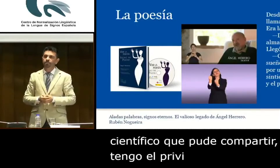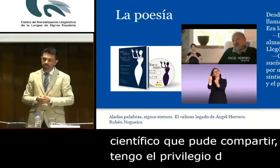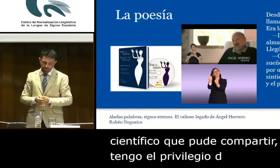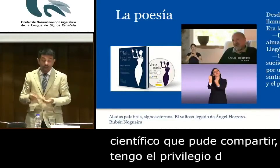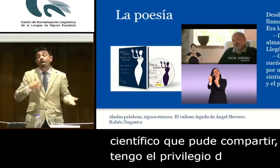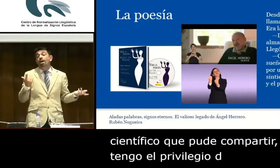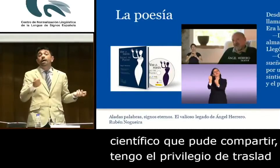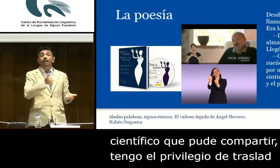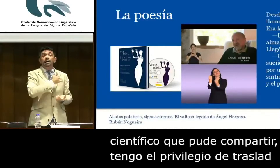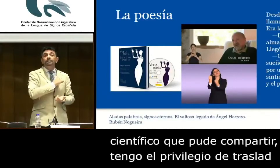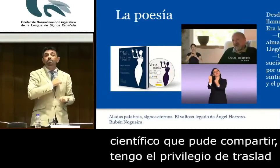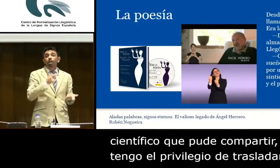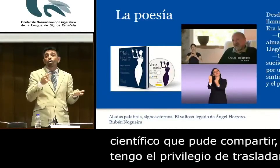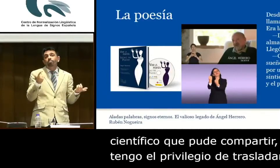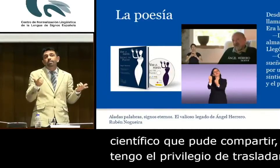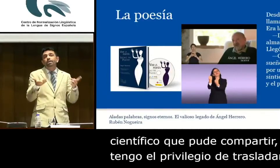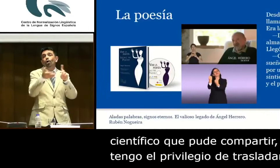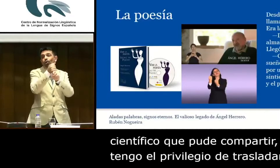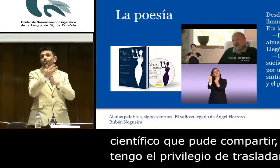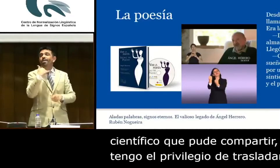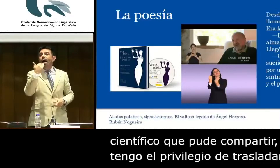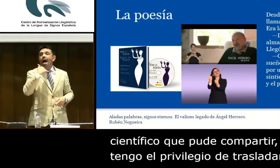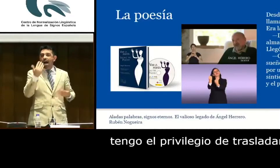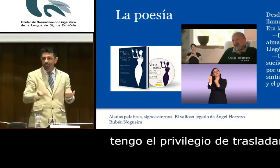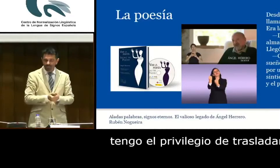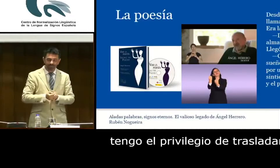Modestamente espero haberlo conseguido.